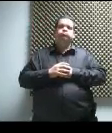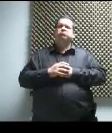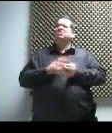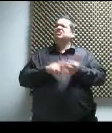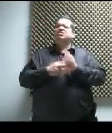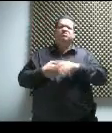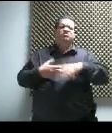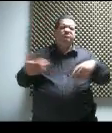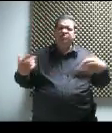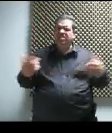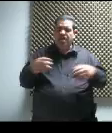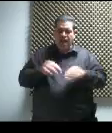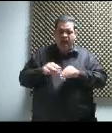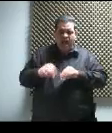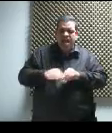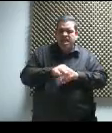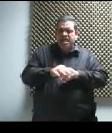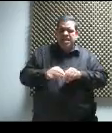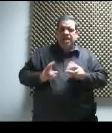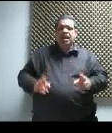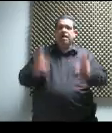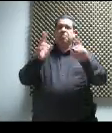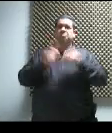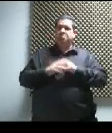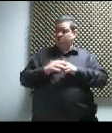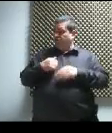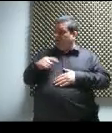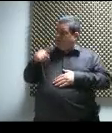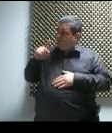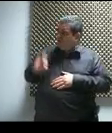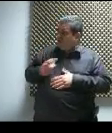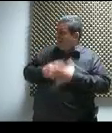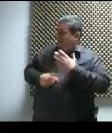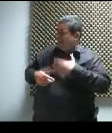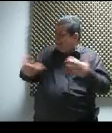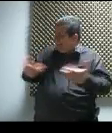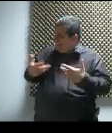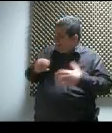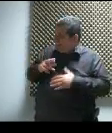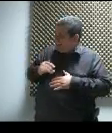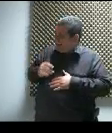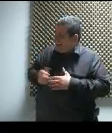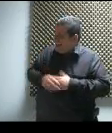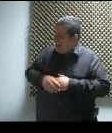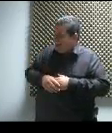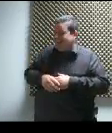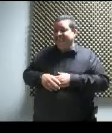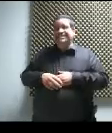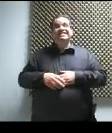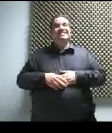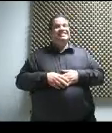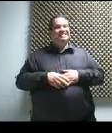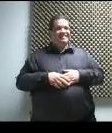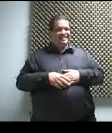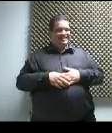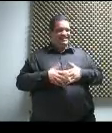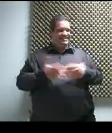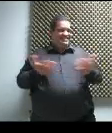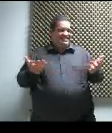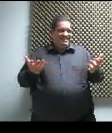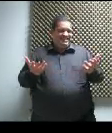ajedrez relámpago? Tienen que preguntarme eso. Claro, solo lo que te a preguntar ahora. ¿Qué es, Adriana? ¿Qué natural te quedó? Me quedó bien natural,